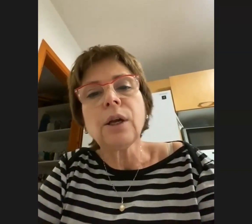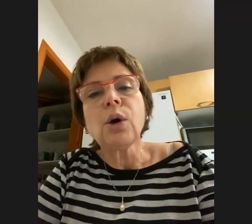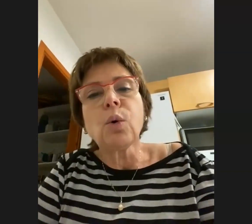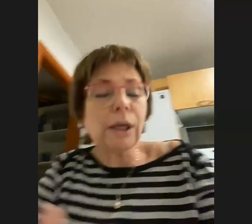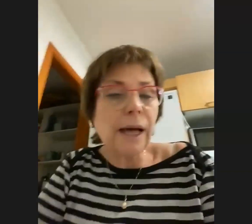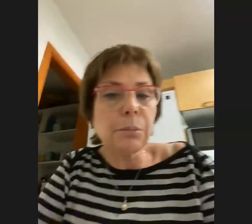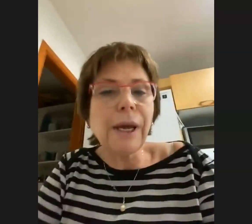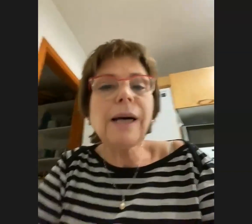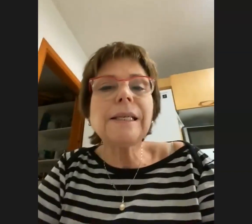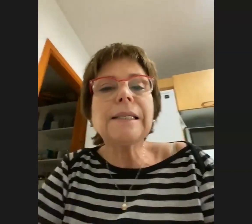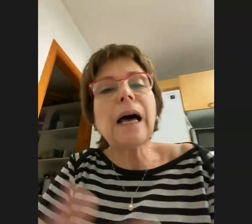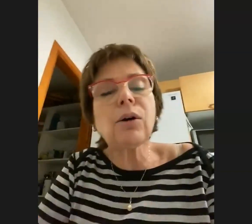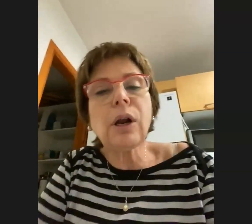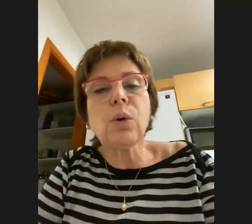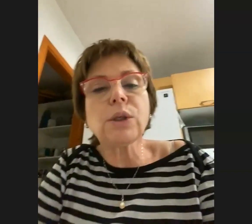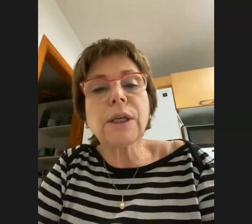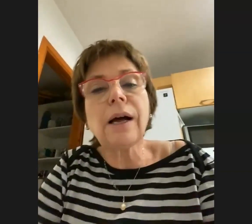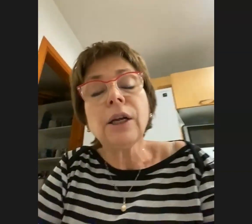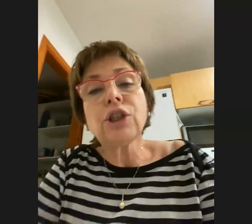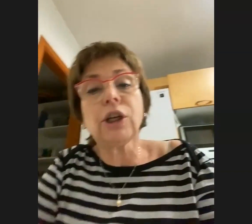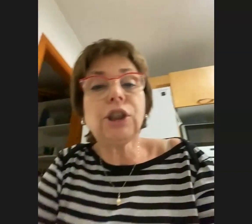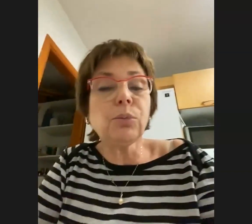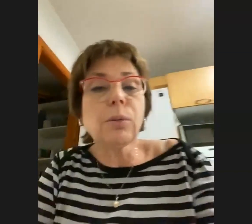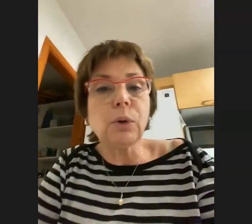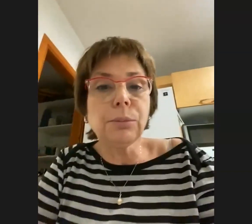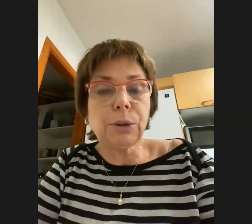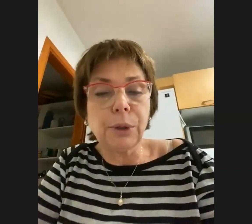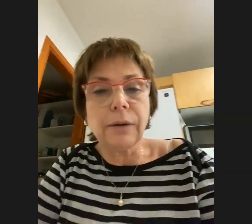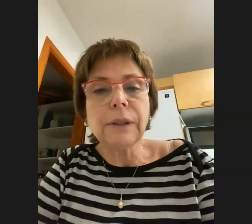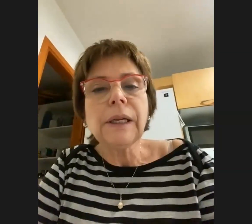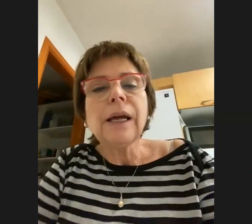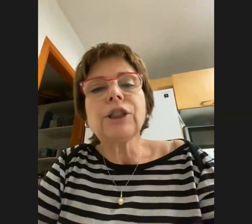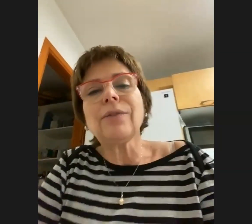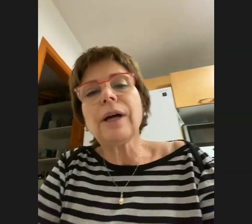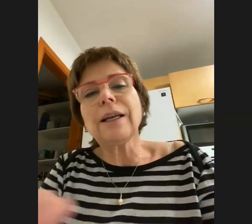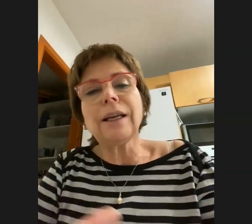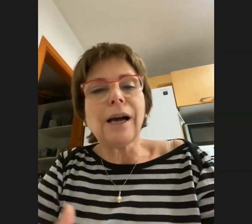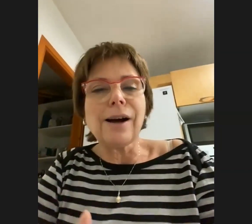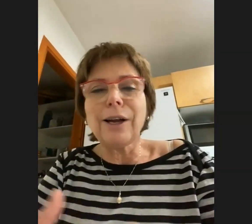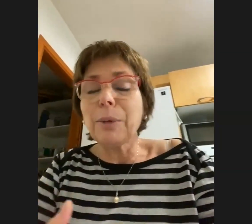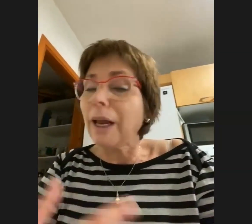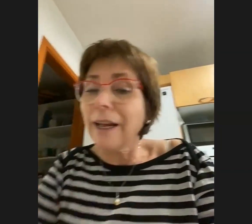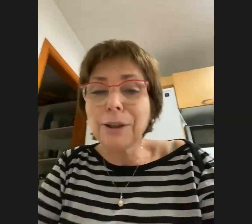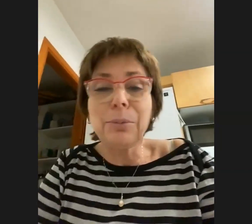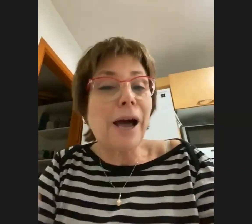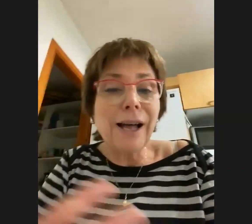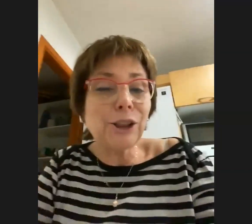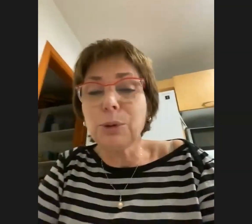הוא קטן ביחס לסך הכל האוכלוסייה של נשים מוגבלות בשמייה עכשיו אני בהחלט בעד שימוש